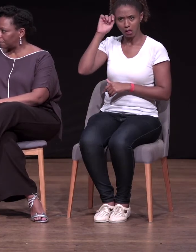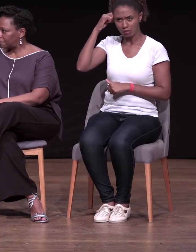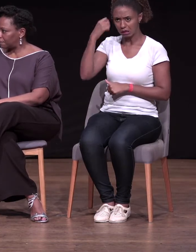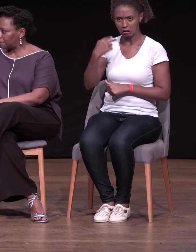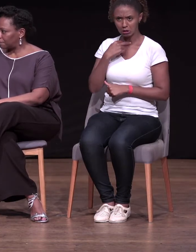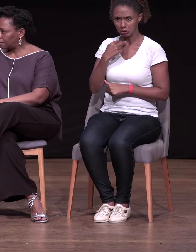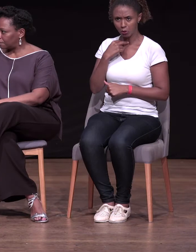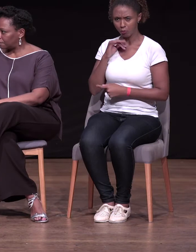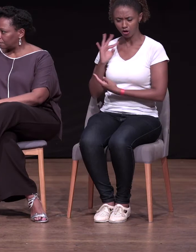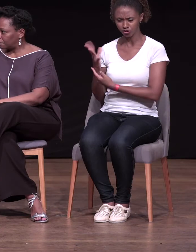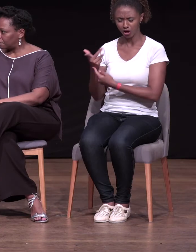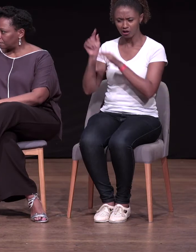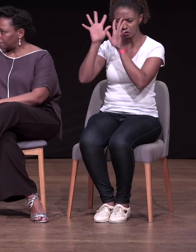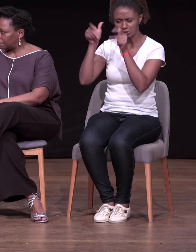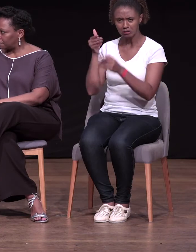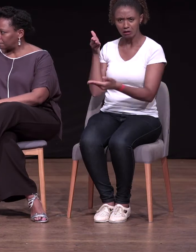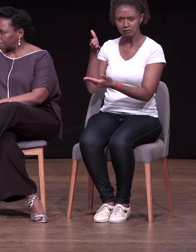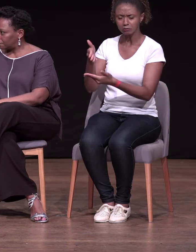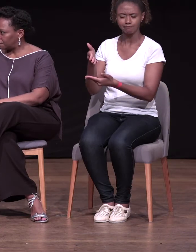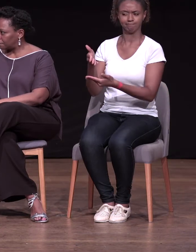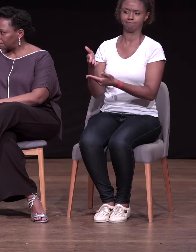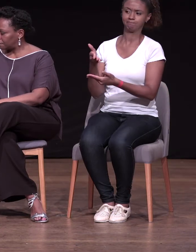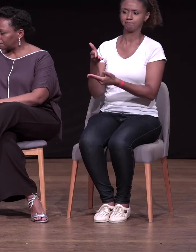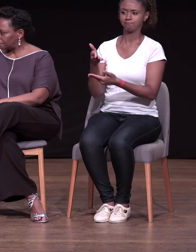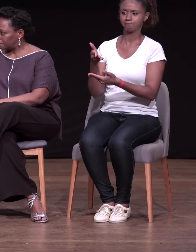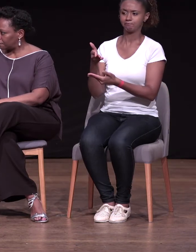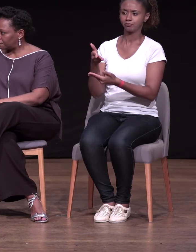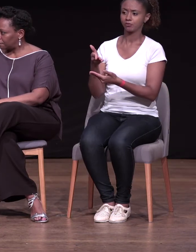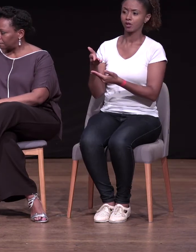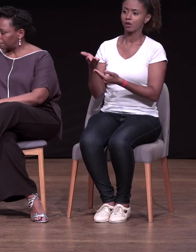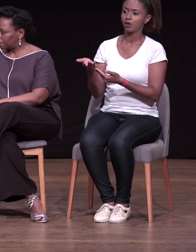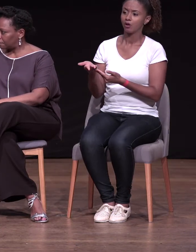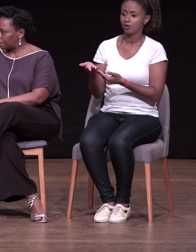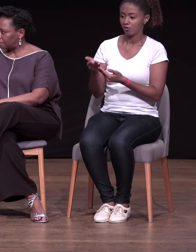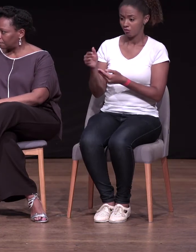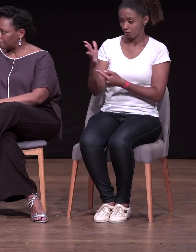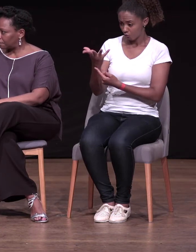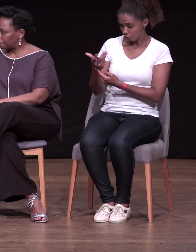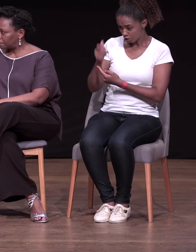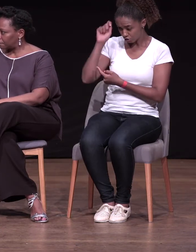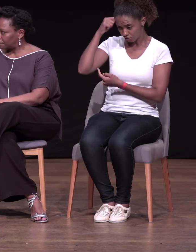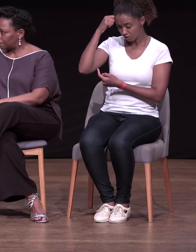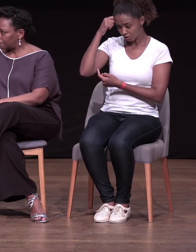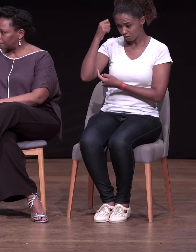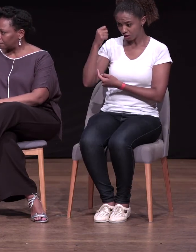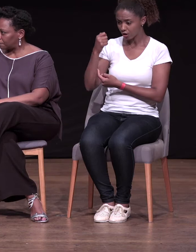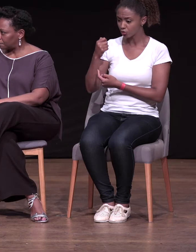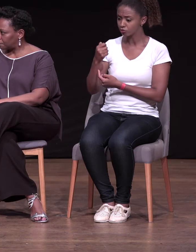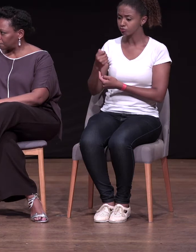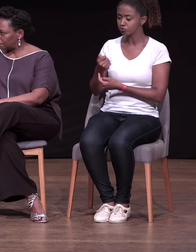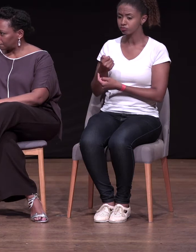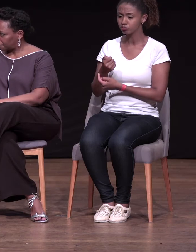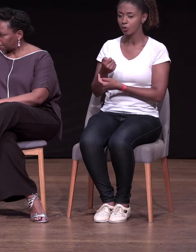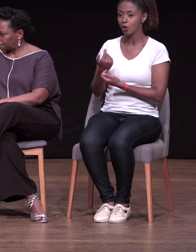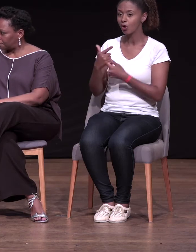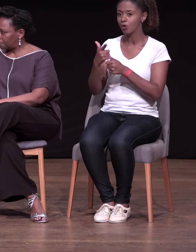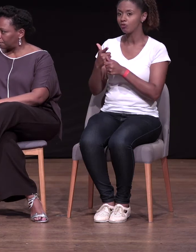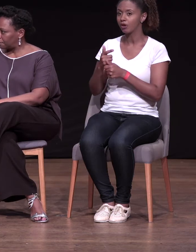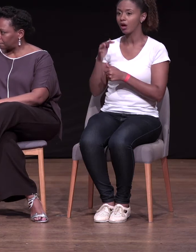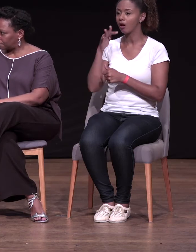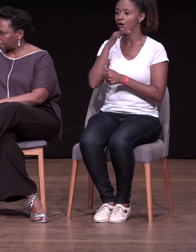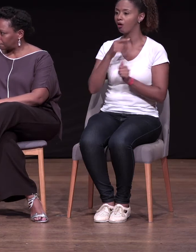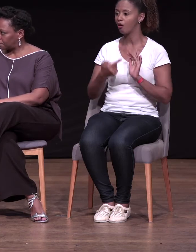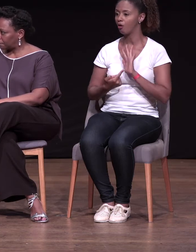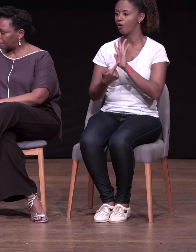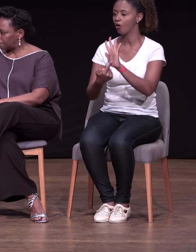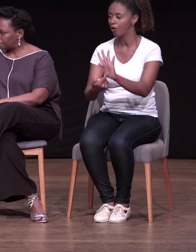a relação entre um artista negro que se propõe a fazer um trabalho que não evidencia objetivamente, dentro dos